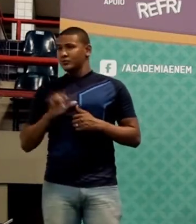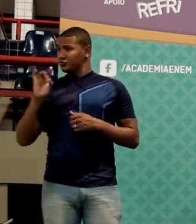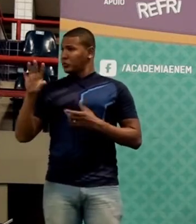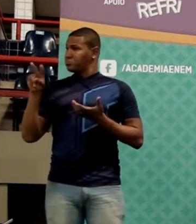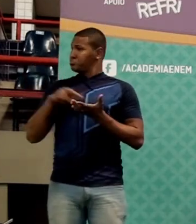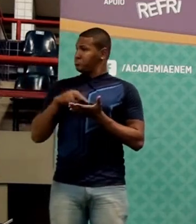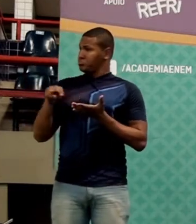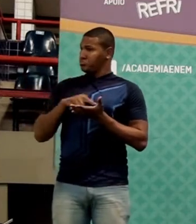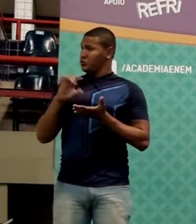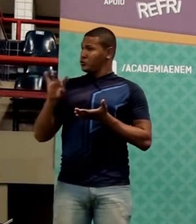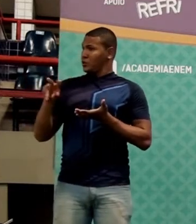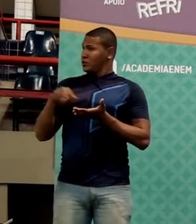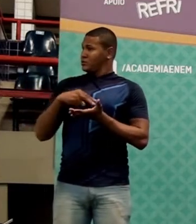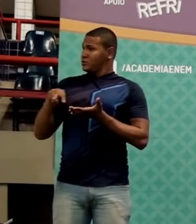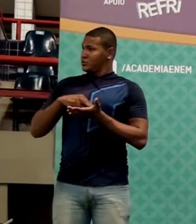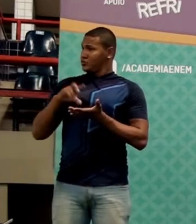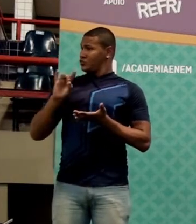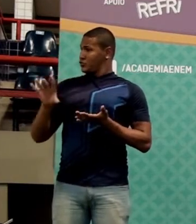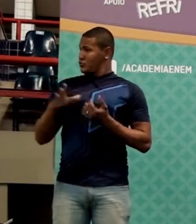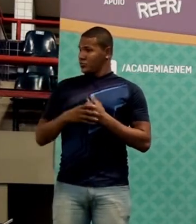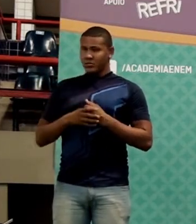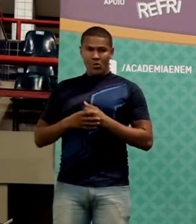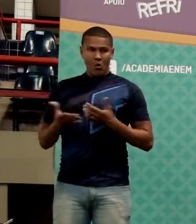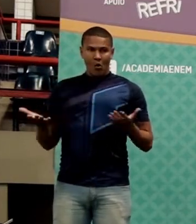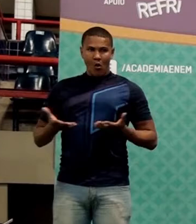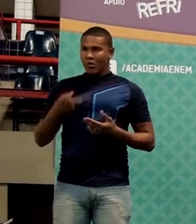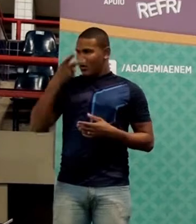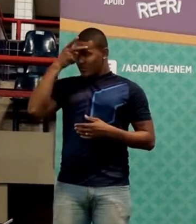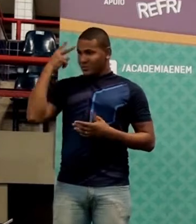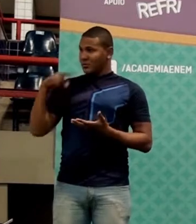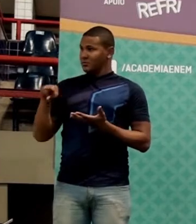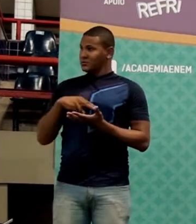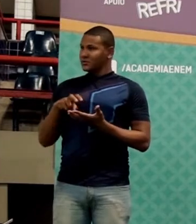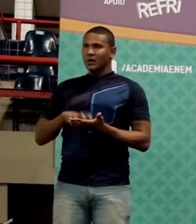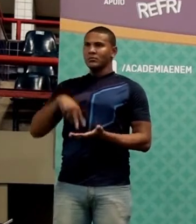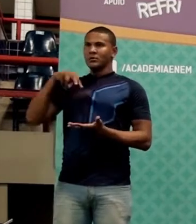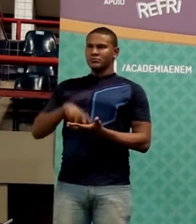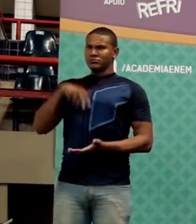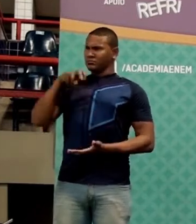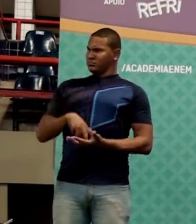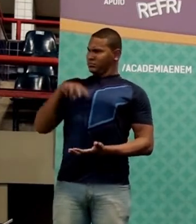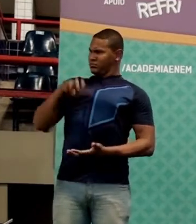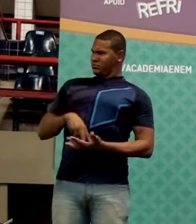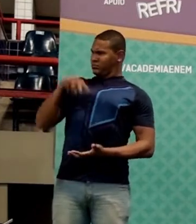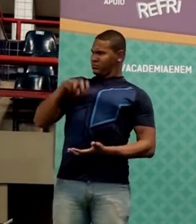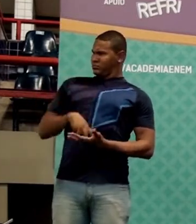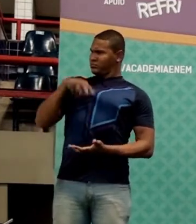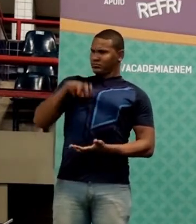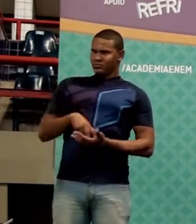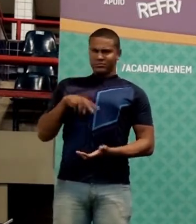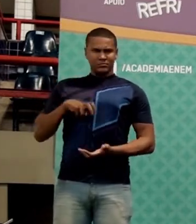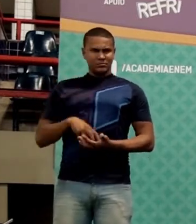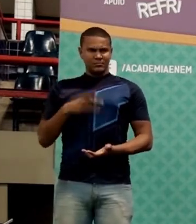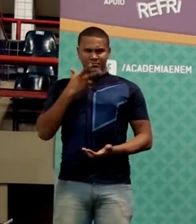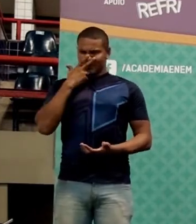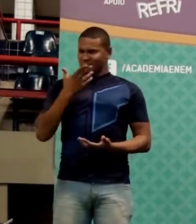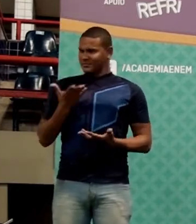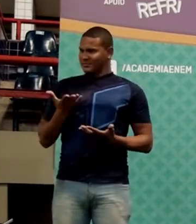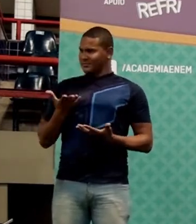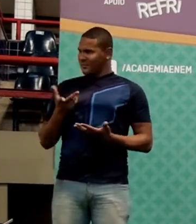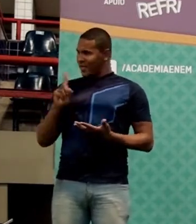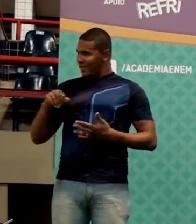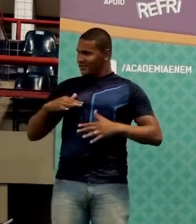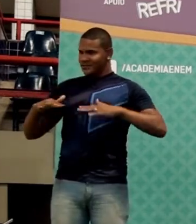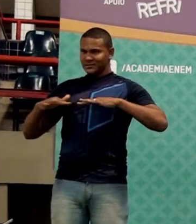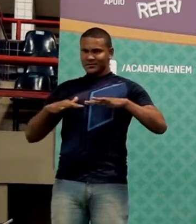dançava. Hoje o pessoal, além de dançar, fica... É tudo pulando também, é a necessidade, não é não?